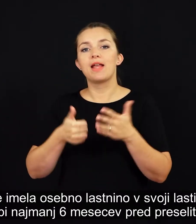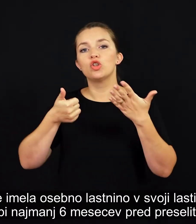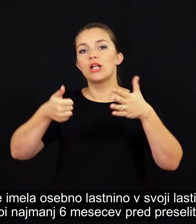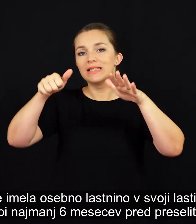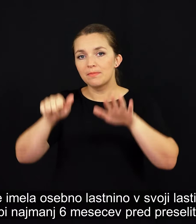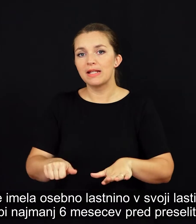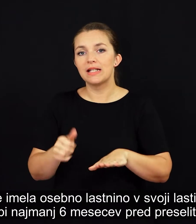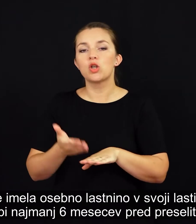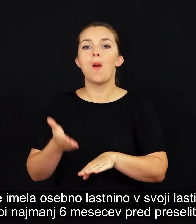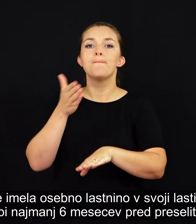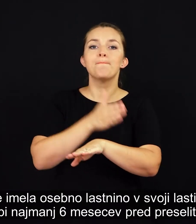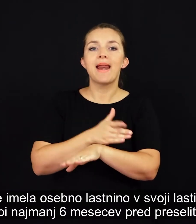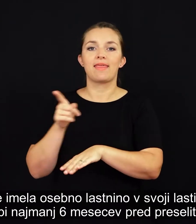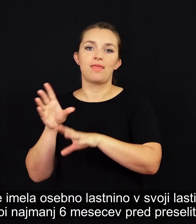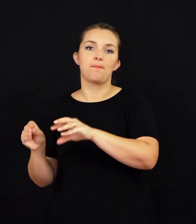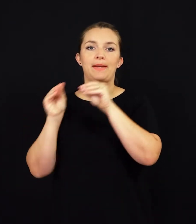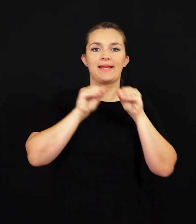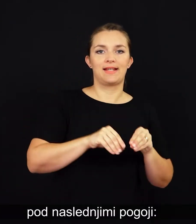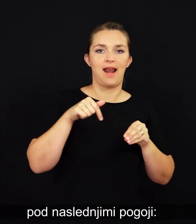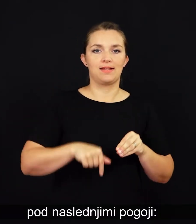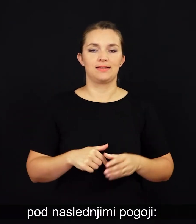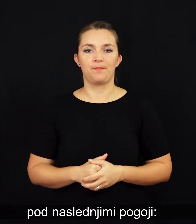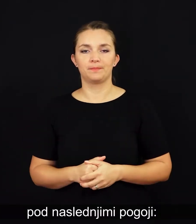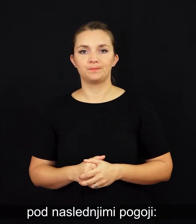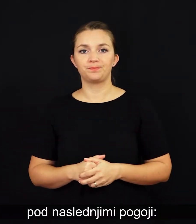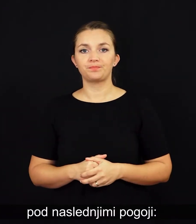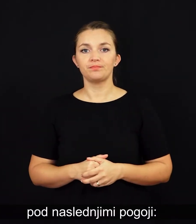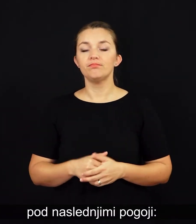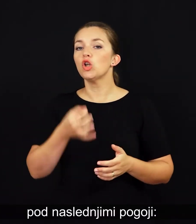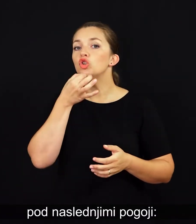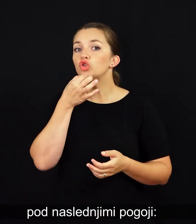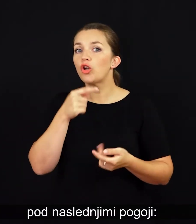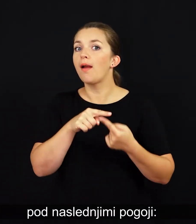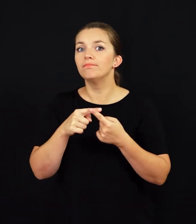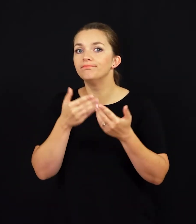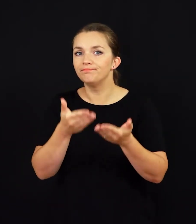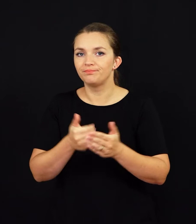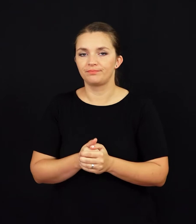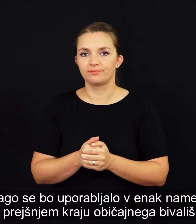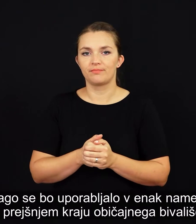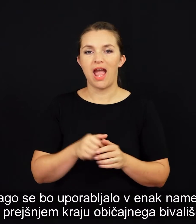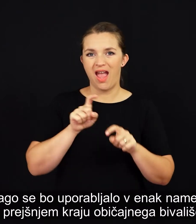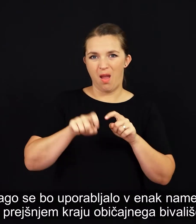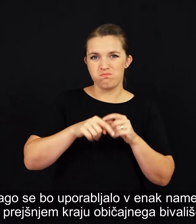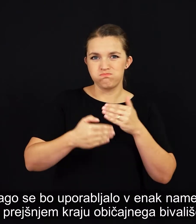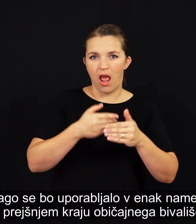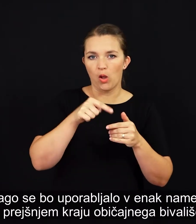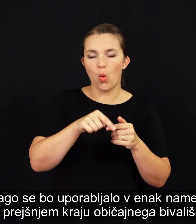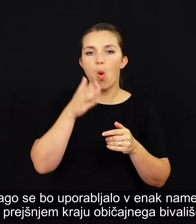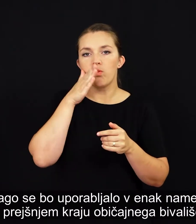mesecev pred preselitvijo. Pod naslednjimi pogoji. Blago se bo uporabljalo v enak namen